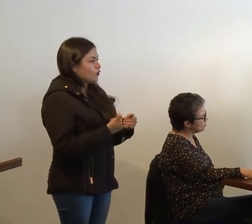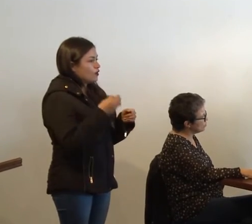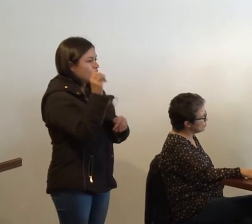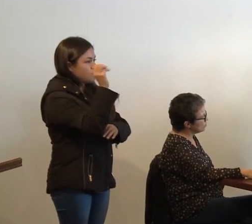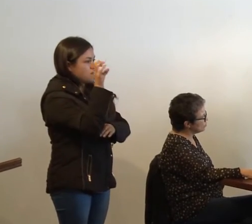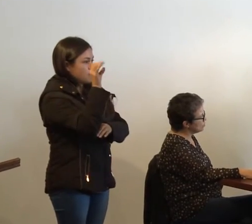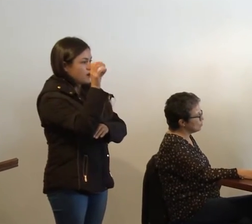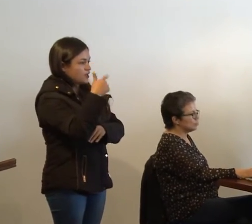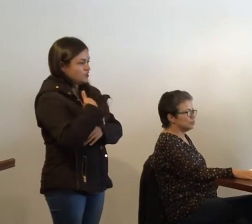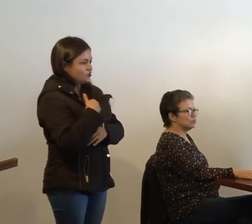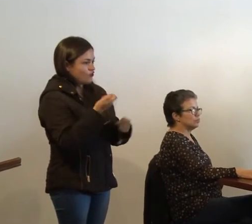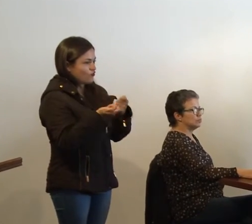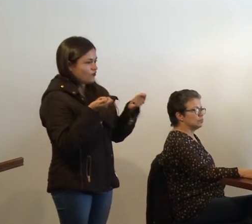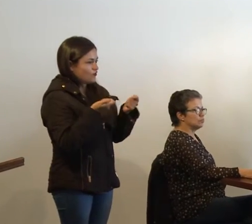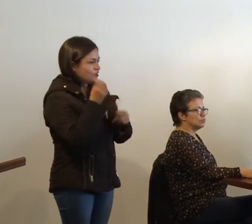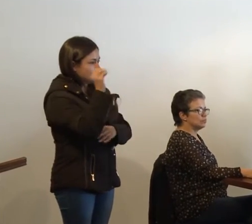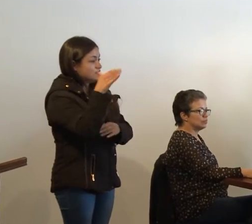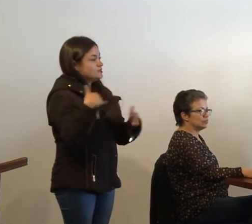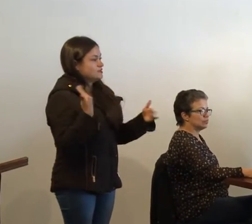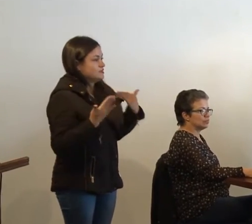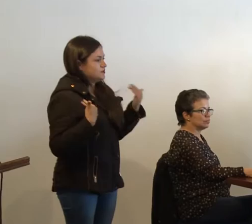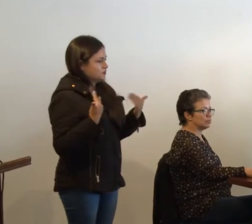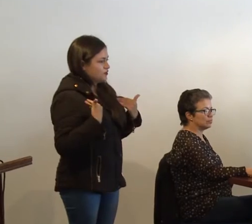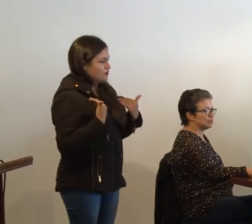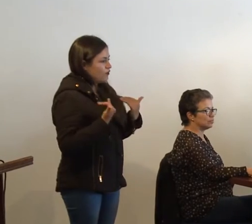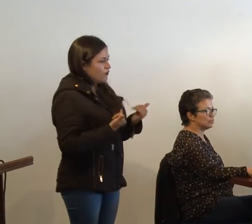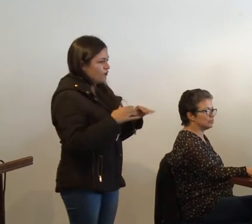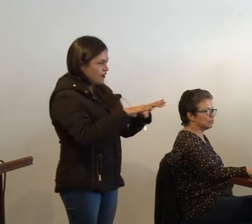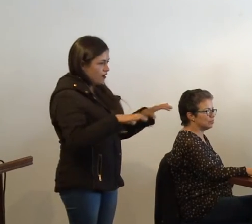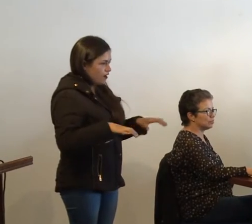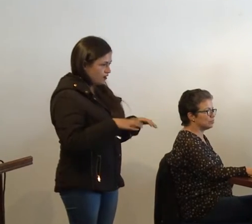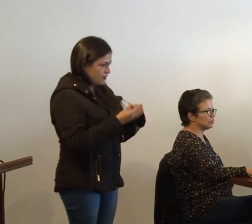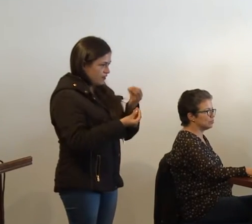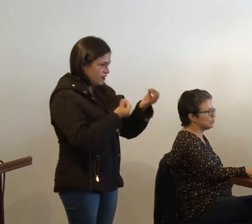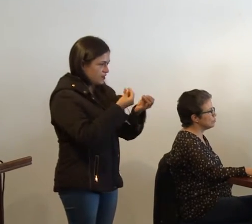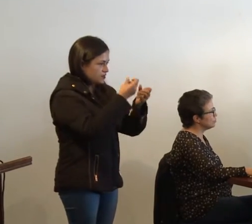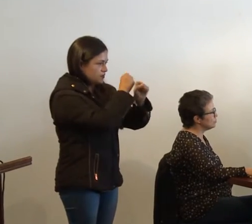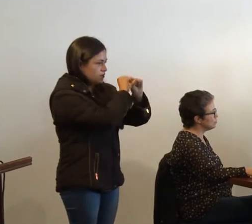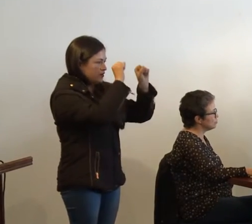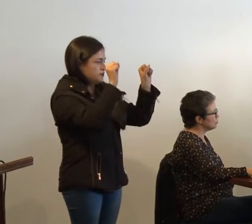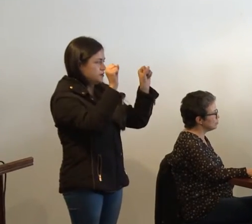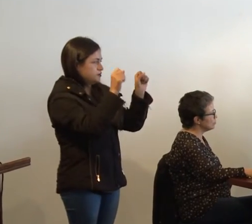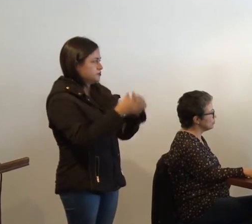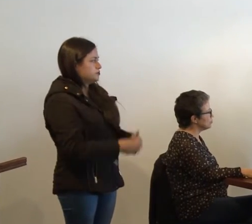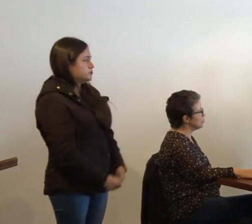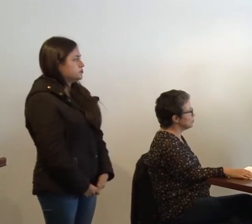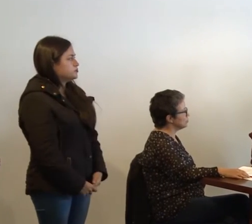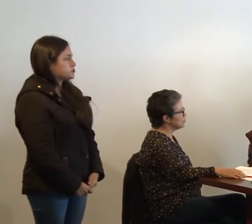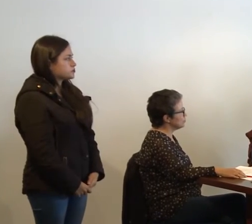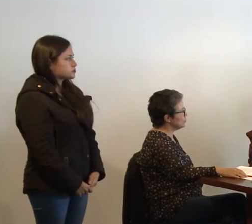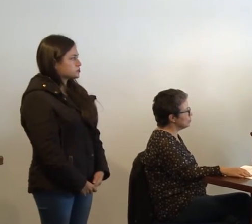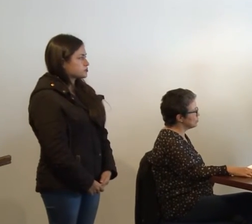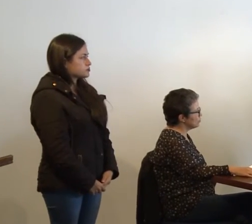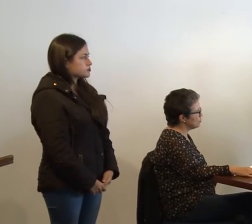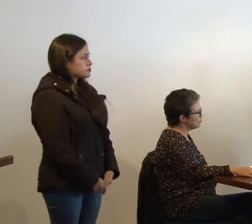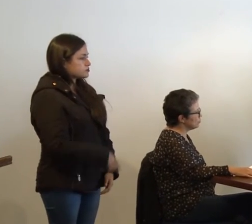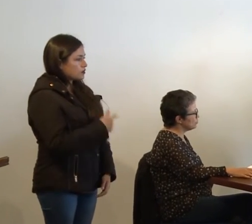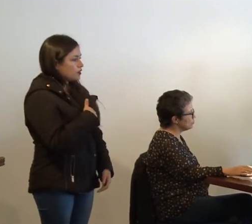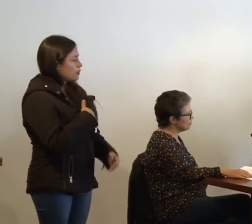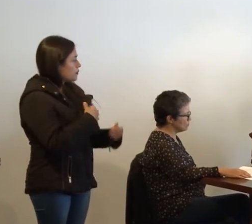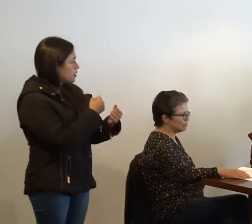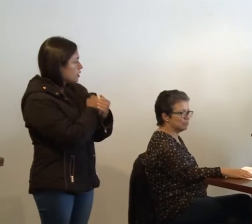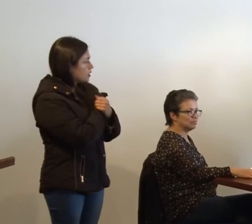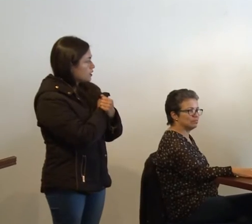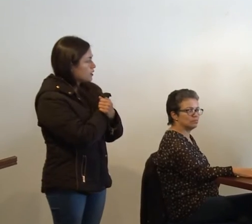panel, de la actividad que vamos a realizar en esta mañana y que mi querida